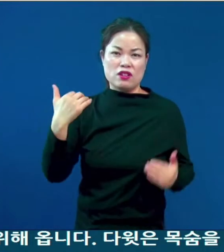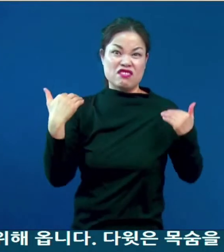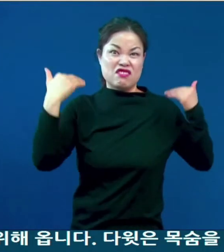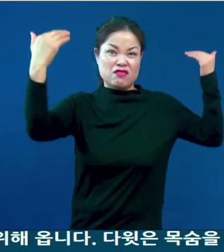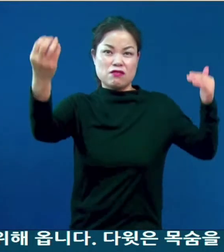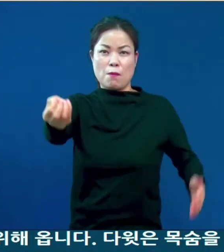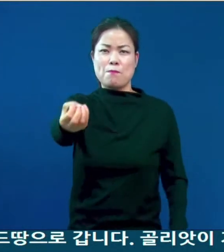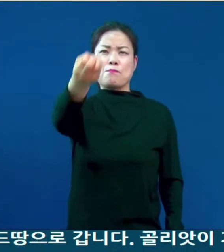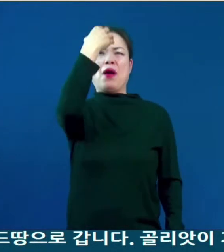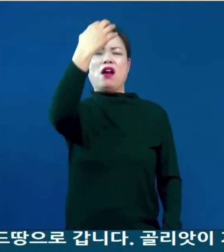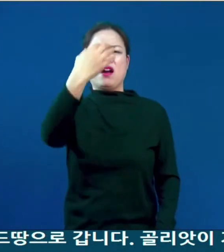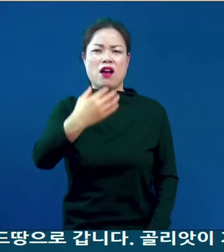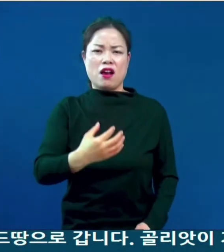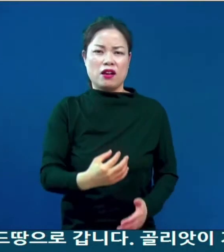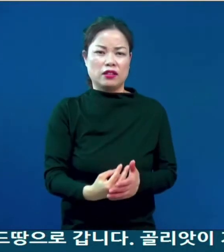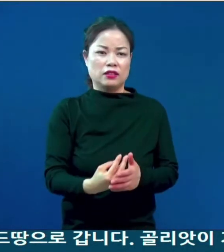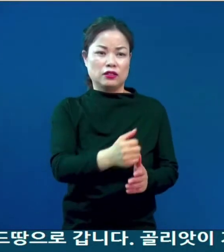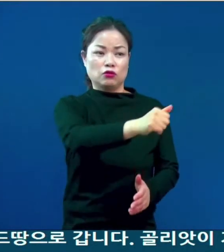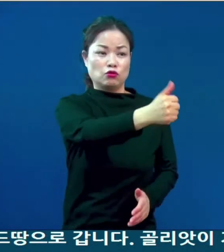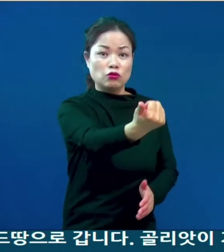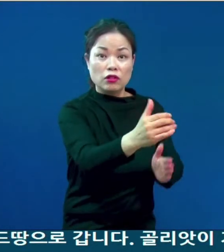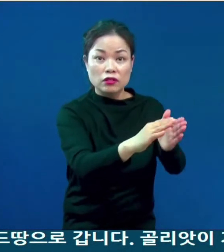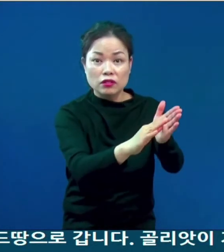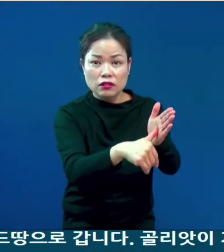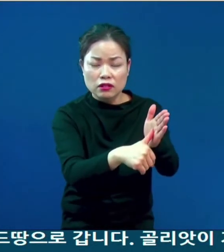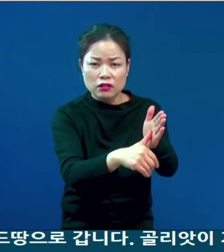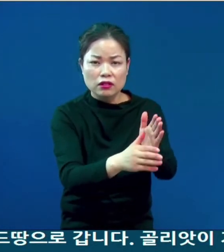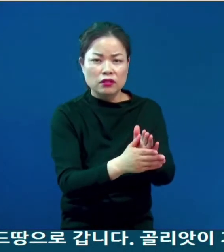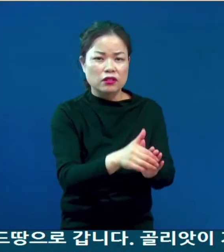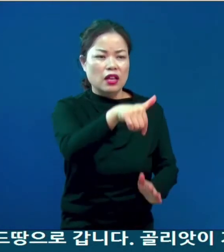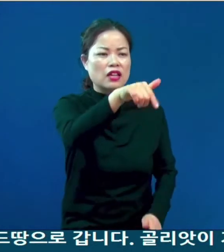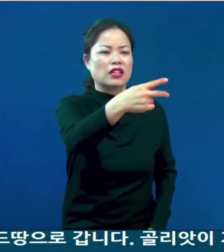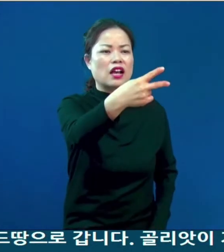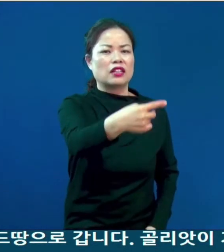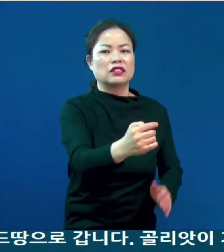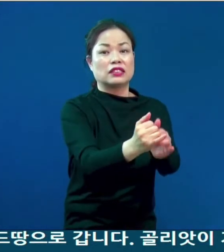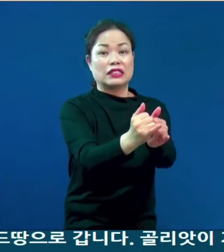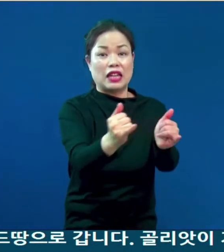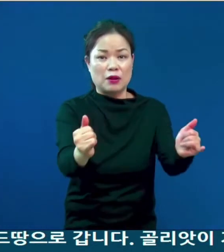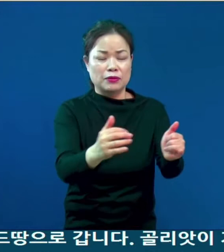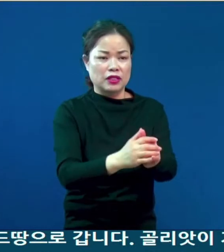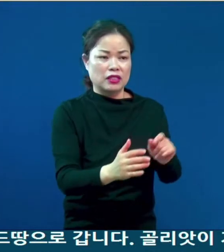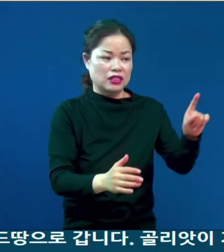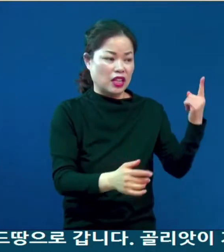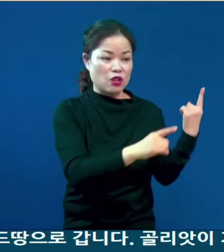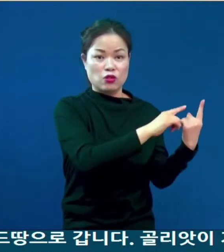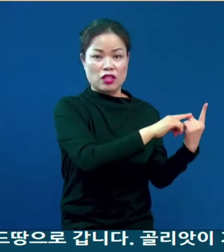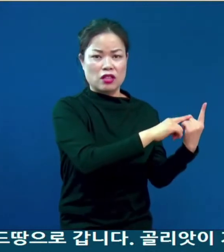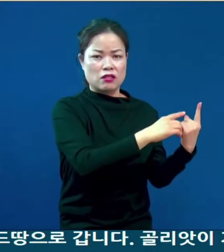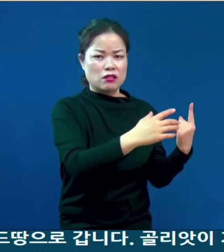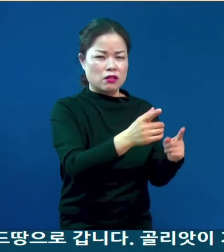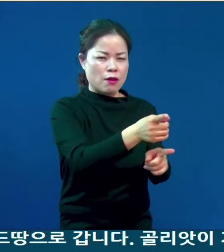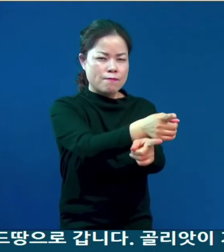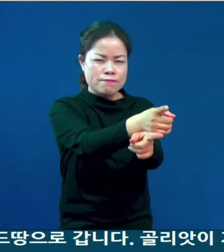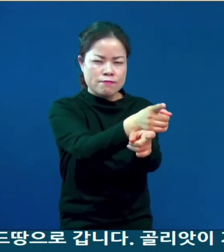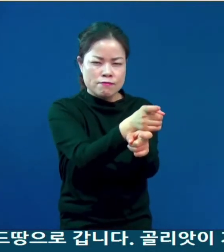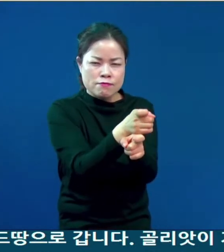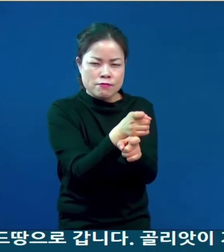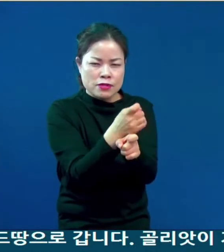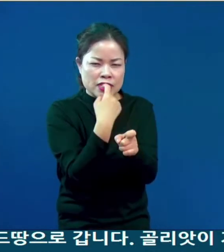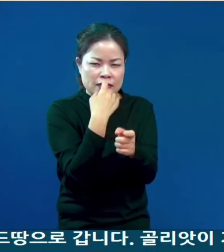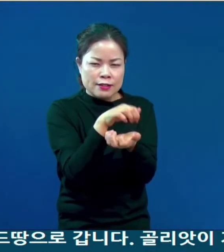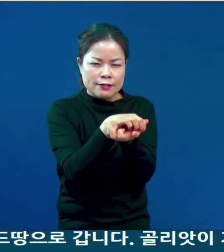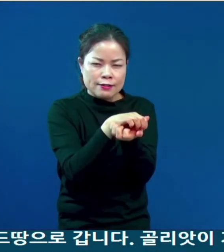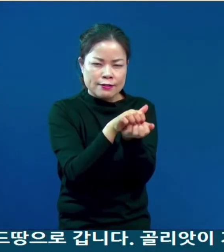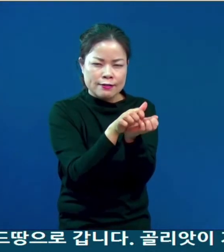쓰러뜨리고 생명을 빼앗아 갔었을 때 이 블레셋 가드 지역 사람들은 이 다윗에 대한 복수심과 이를